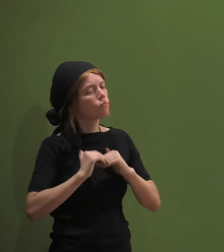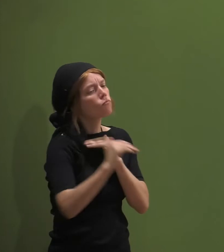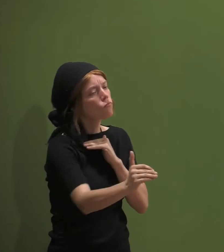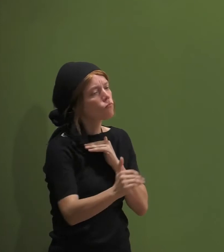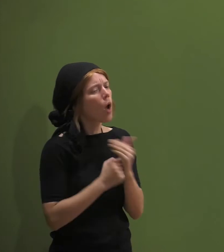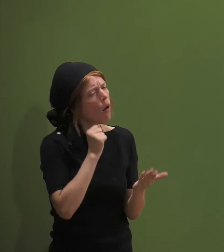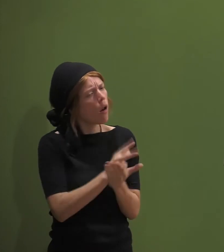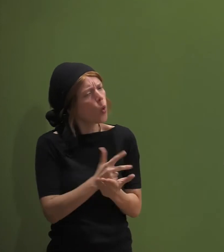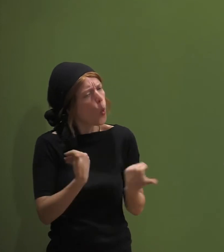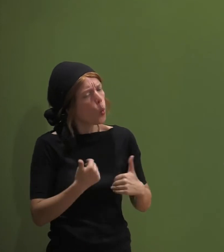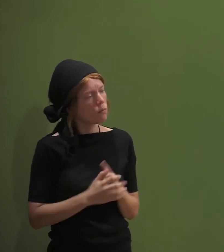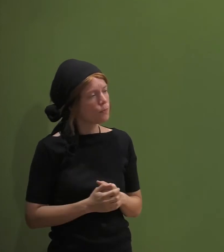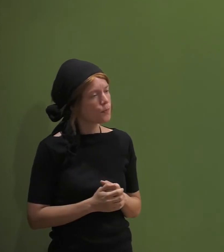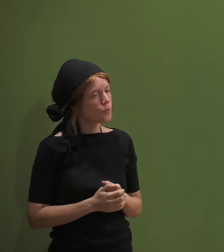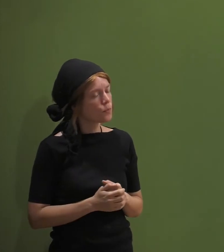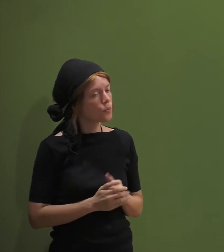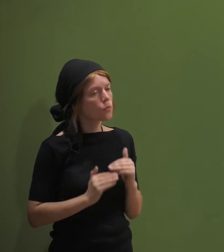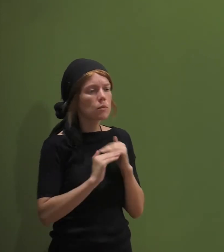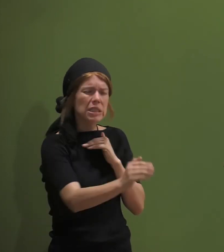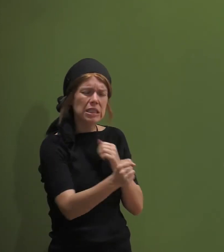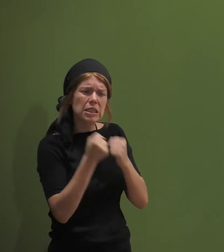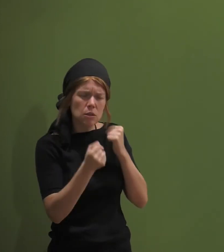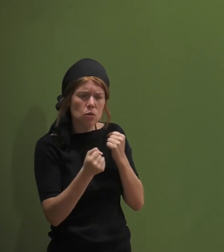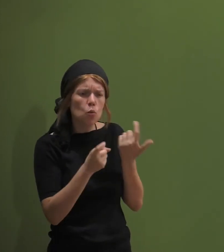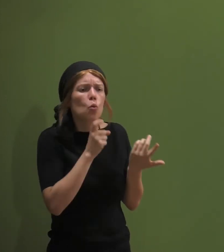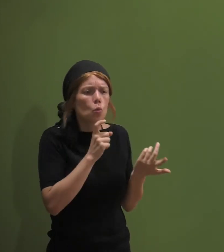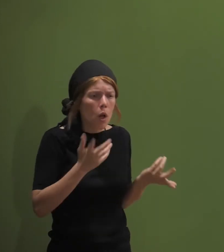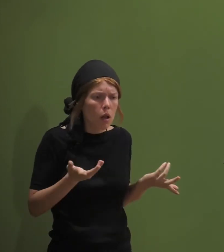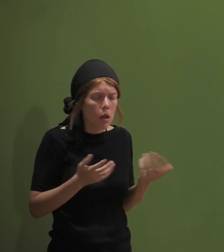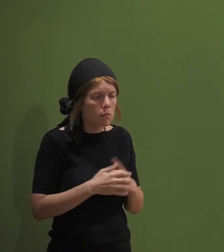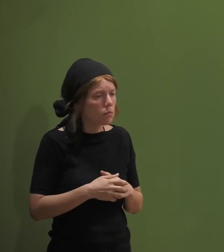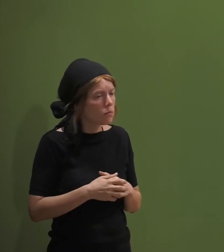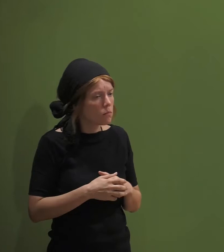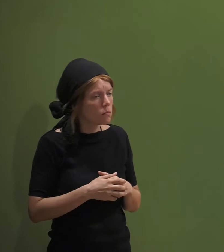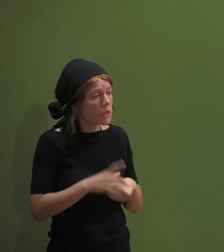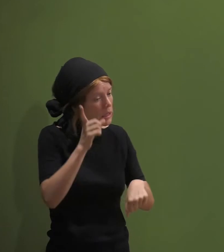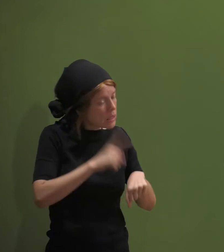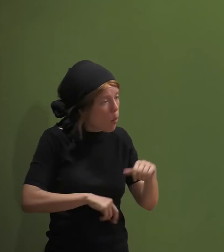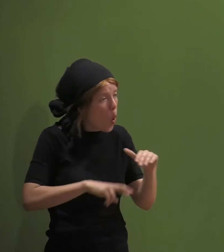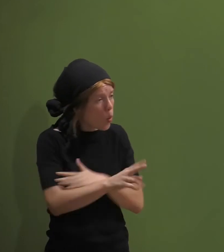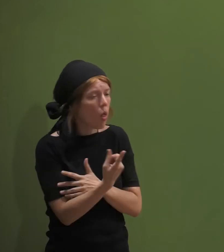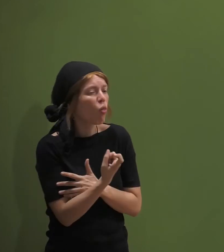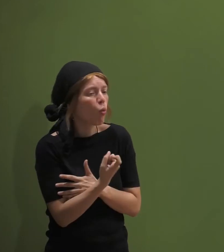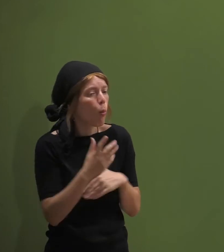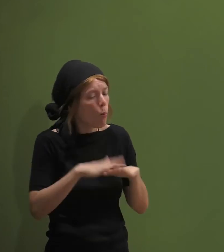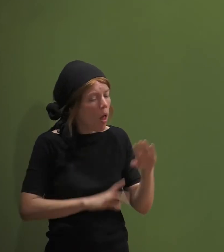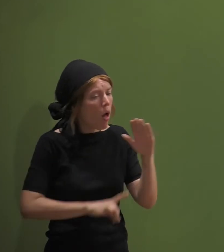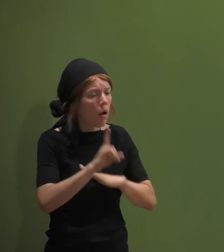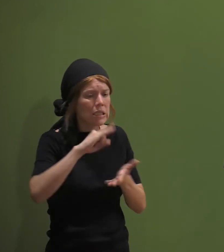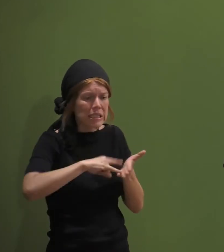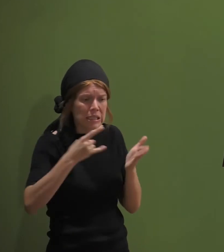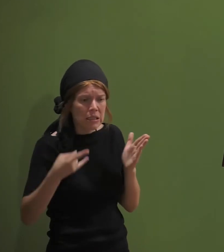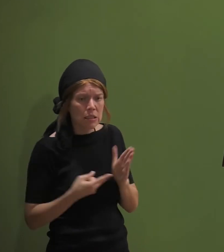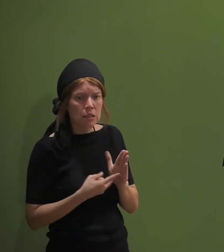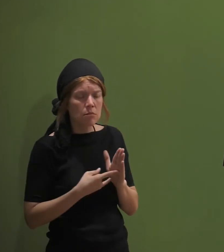plantea grandes retos. ¿Qué se puede intensificar de forma sostenible y qué no? ¿Cuánto tiempo y cuántos recursos son necesarios para desarrollar